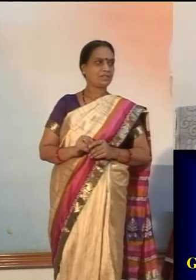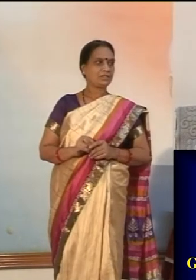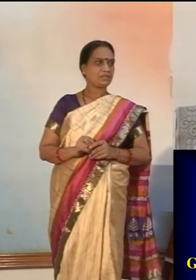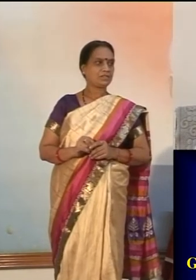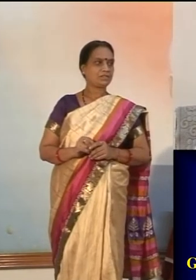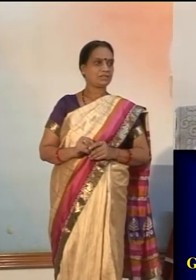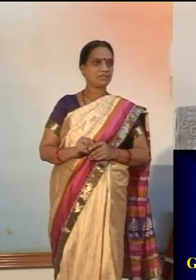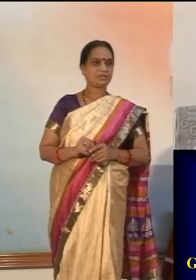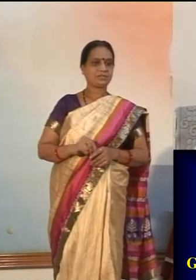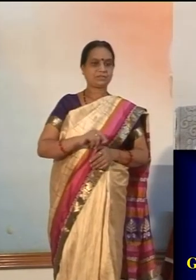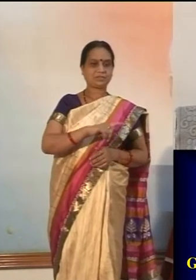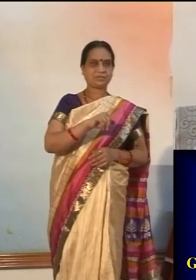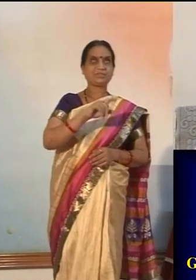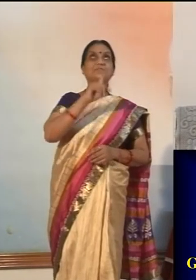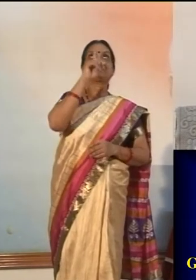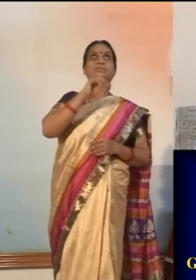उनके साथ को